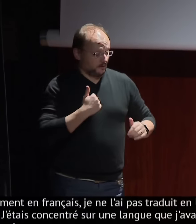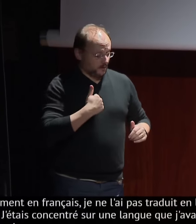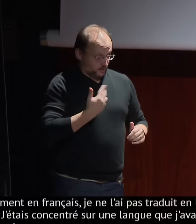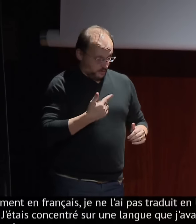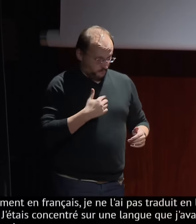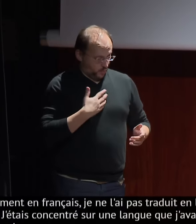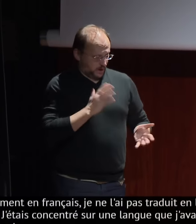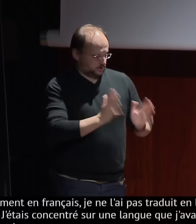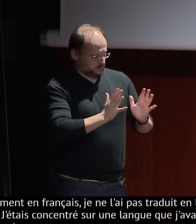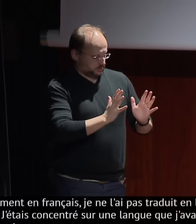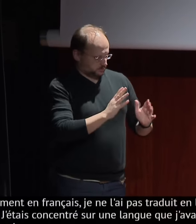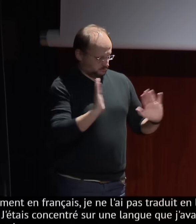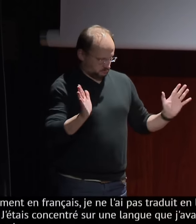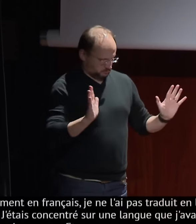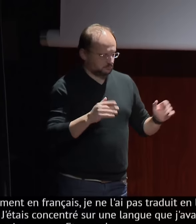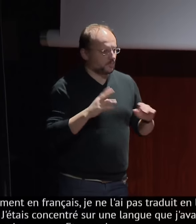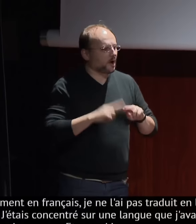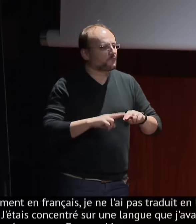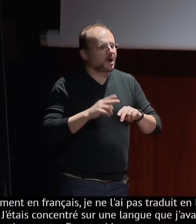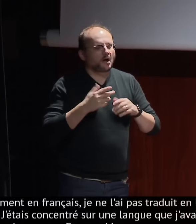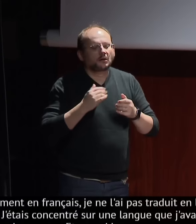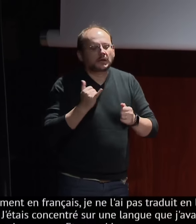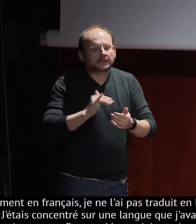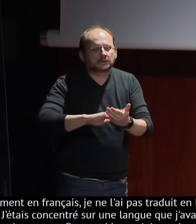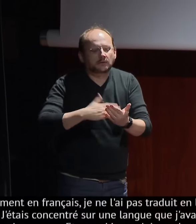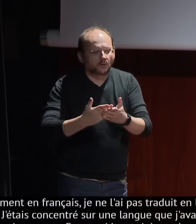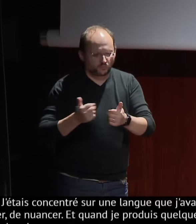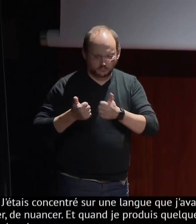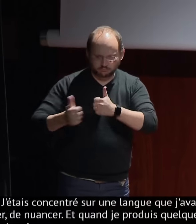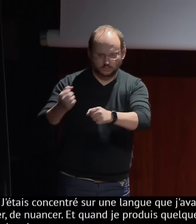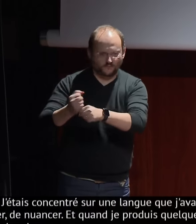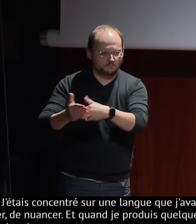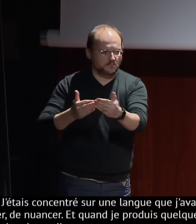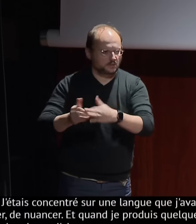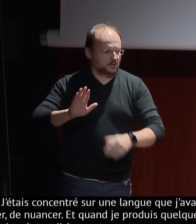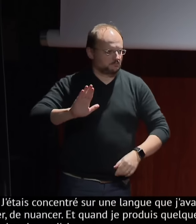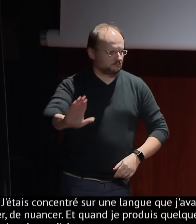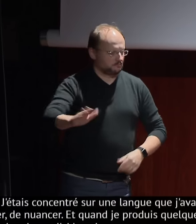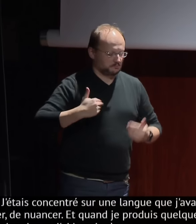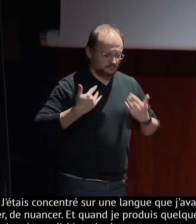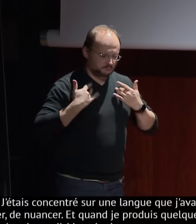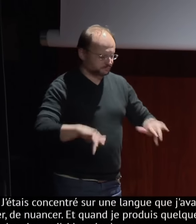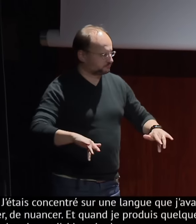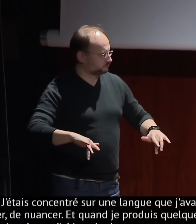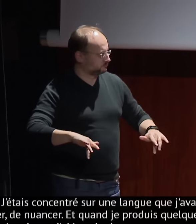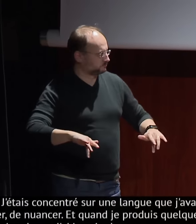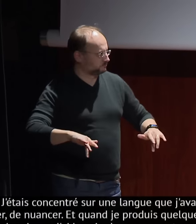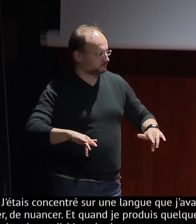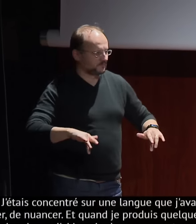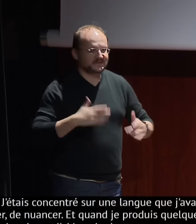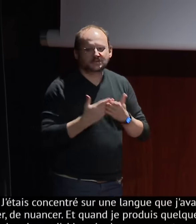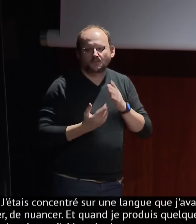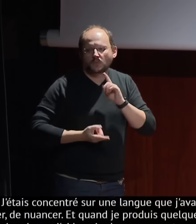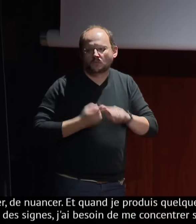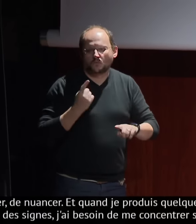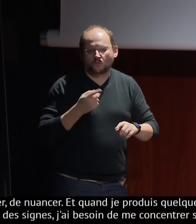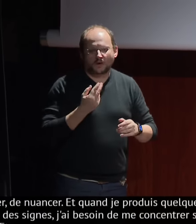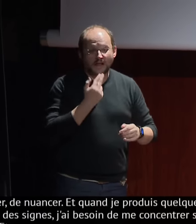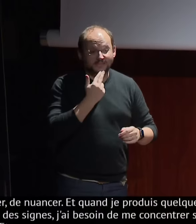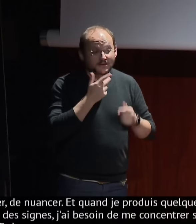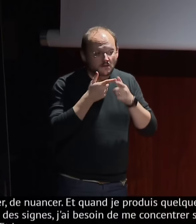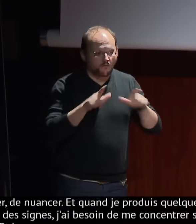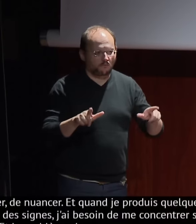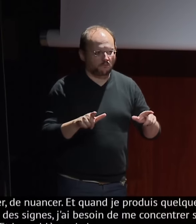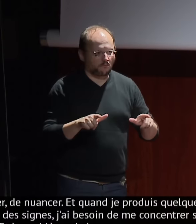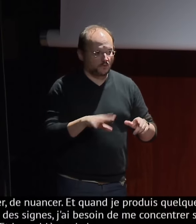Et quand je produis quelque chose en langue des signes, c'est pareil, j'ai besoin de me concentrer sur quelque chose. Et le problème de la traduction, ce n'est pas